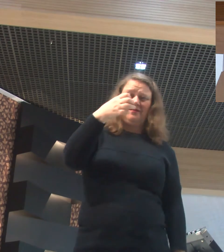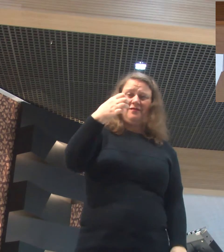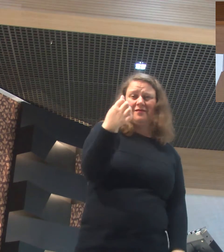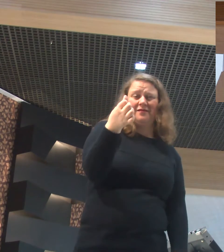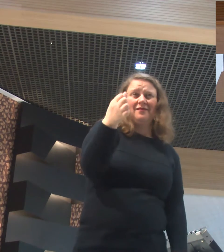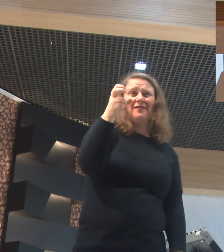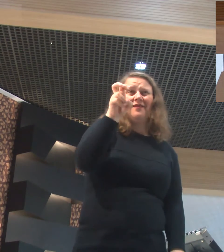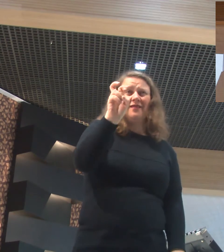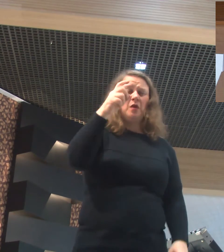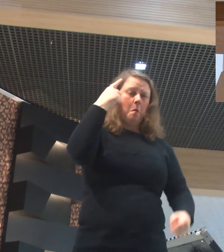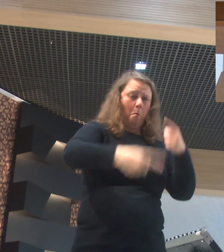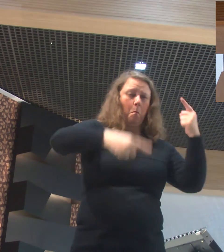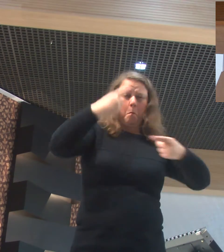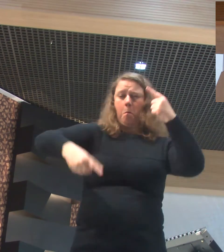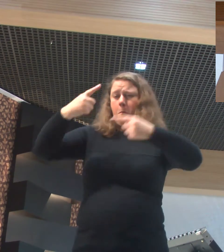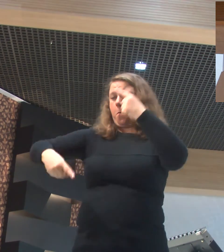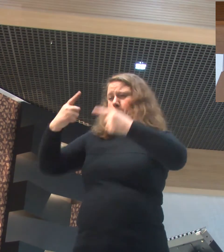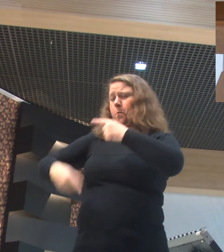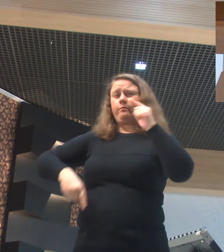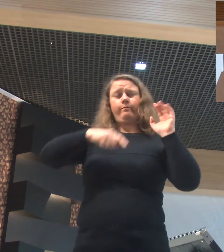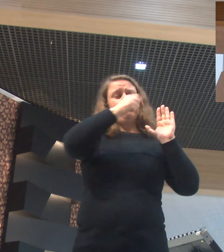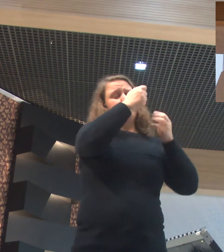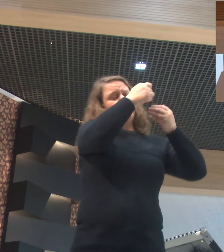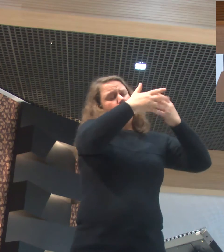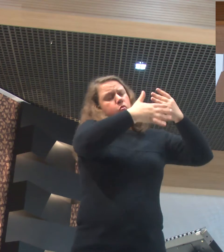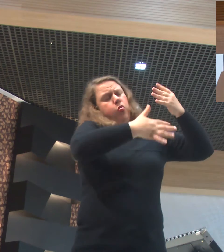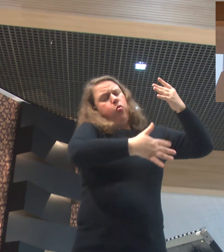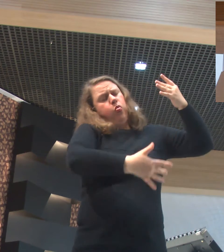Isso totalizava um total de... esse total era